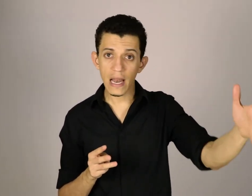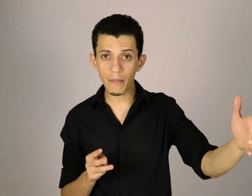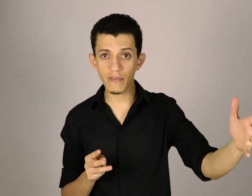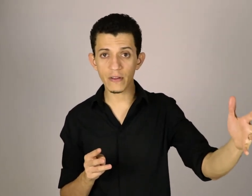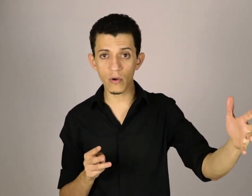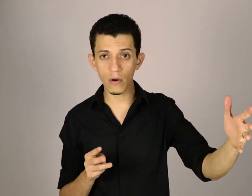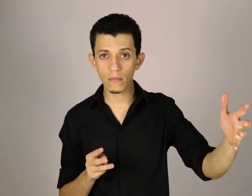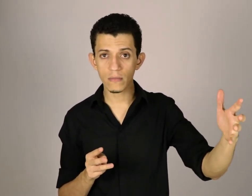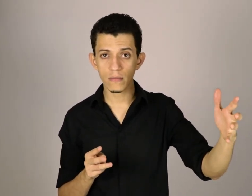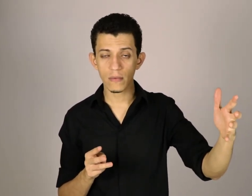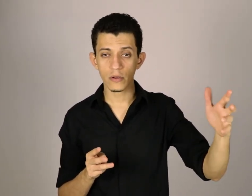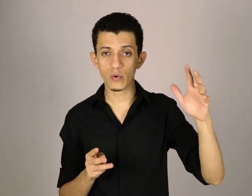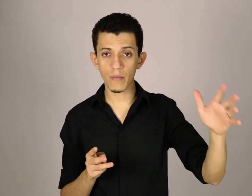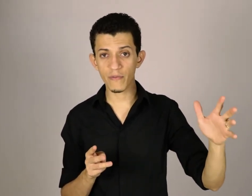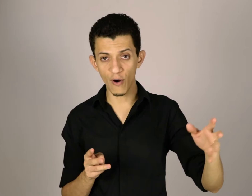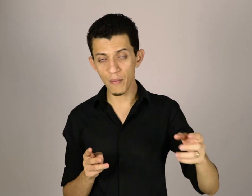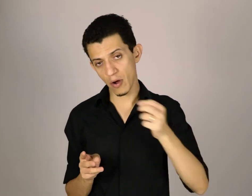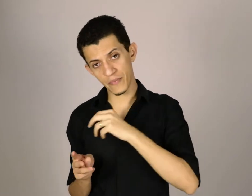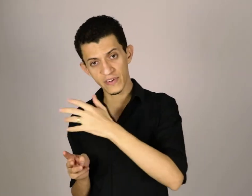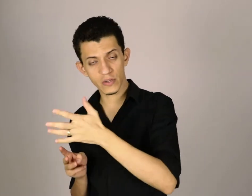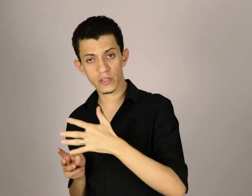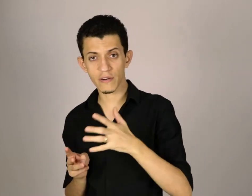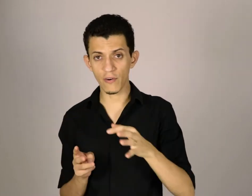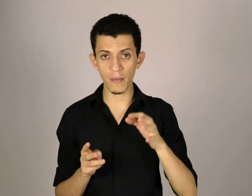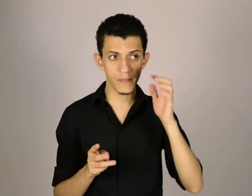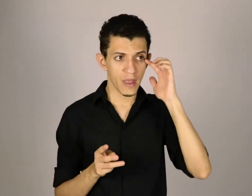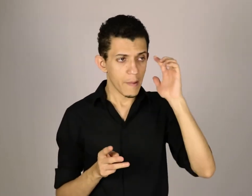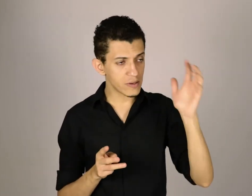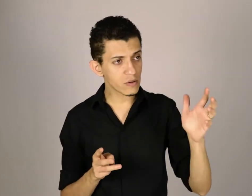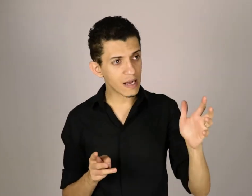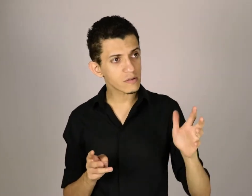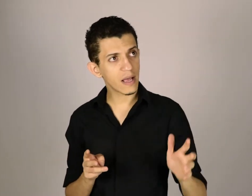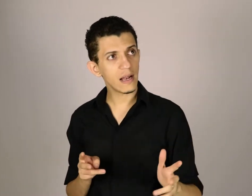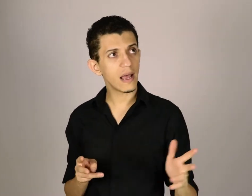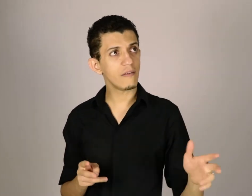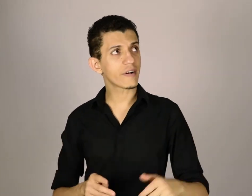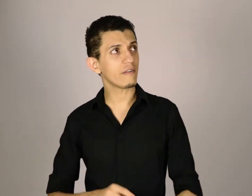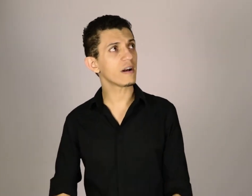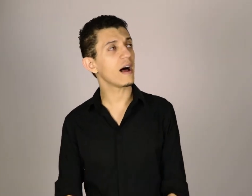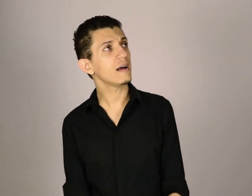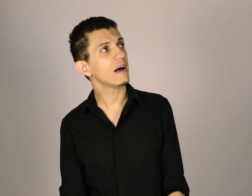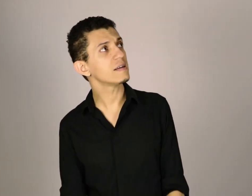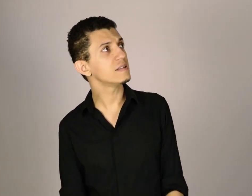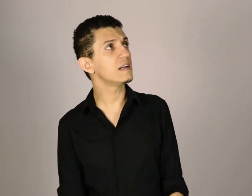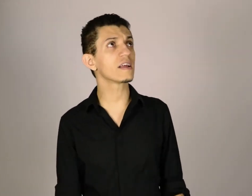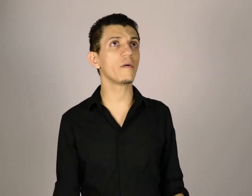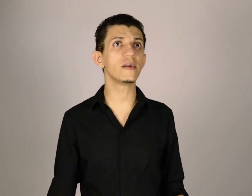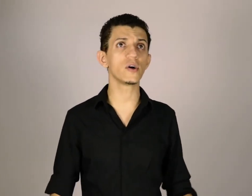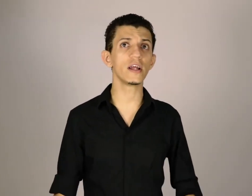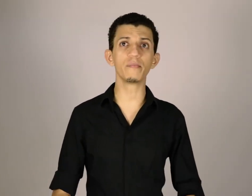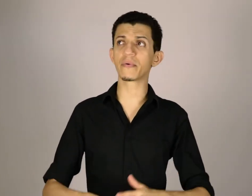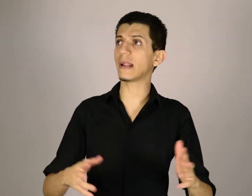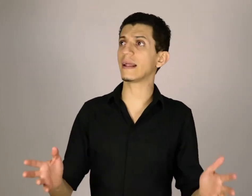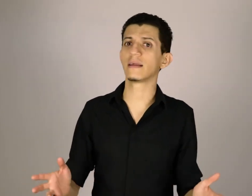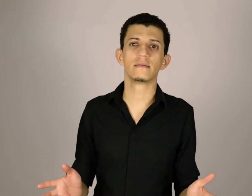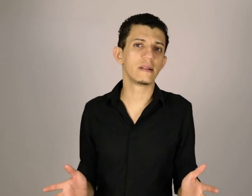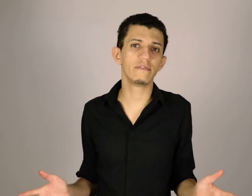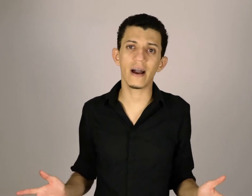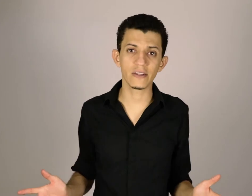aproveitou, de uma forma, eu aproveitei de outra forma, mas no caso dele, ele ficava lá, assim, literalmente, olhando para o nada, na viagem,